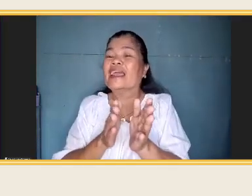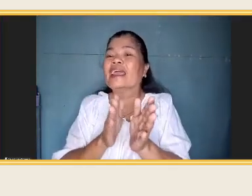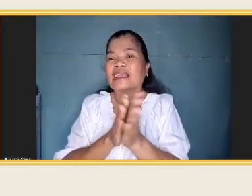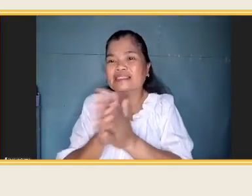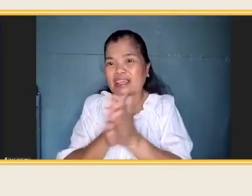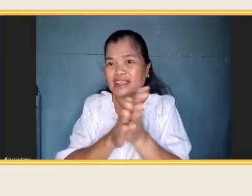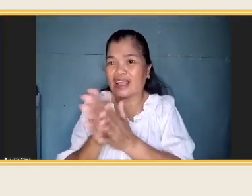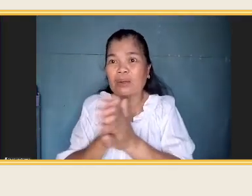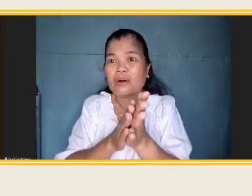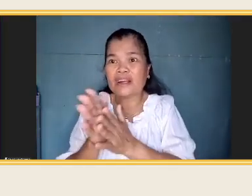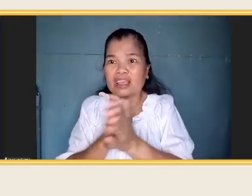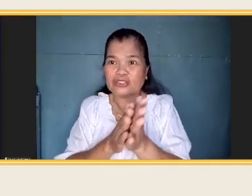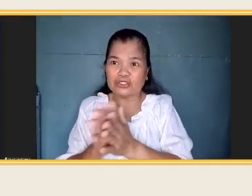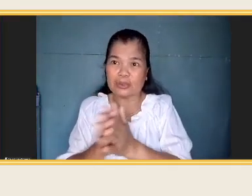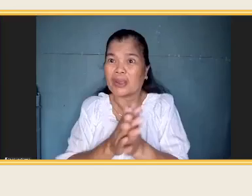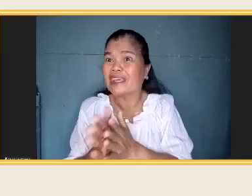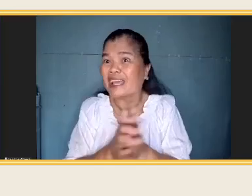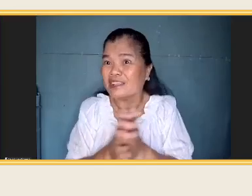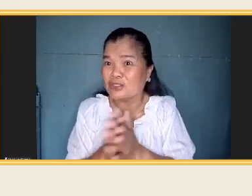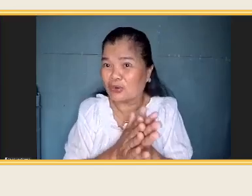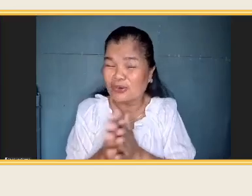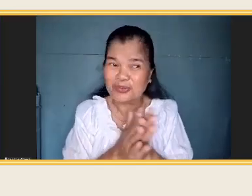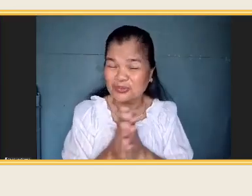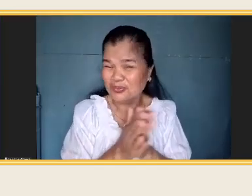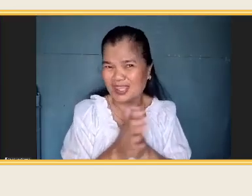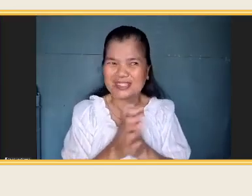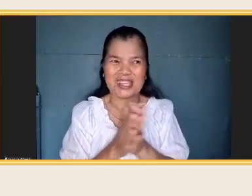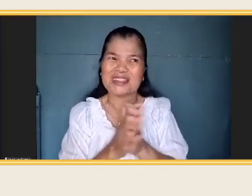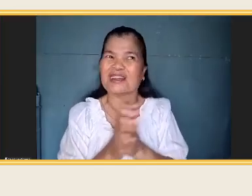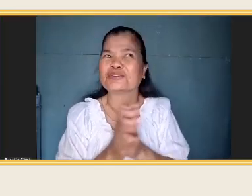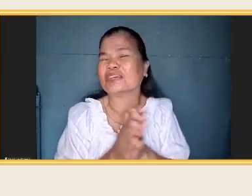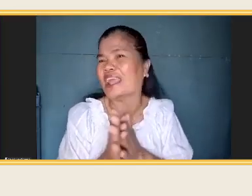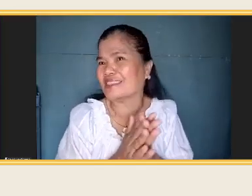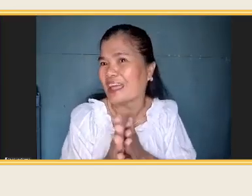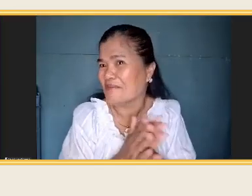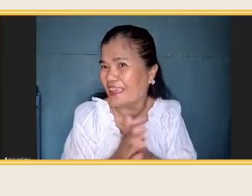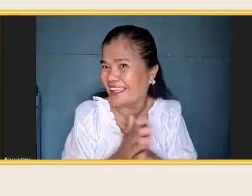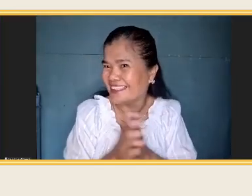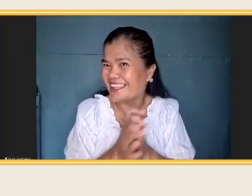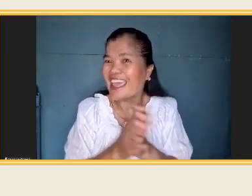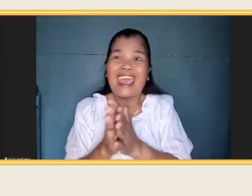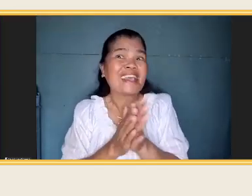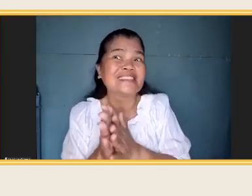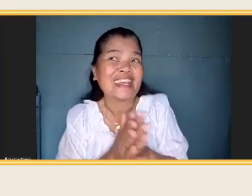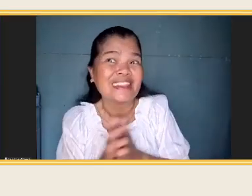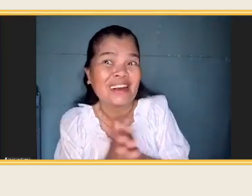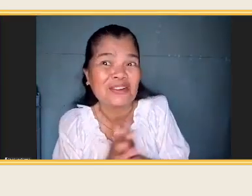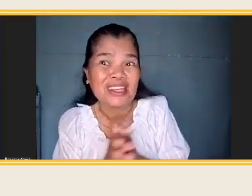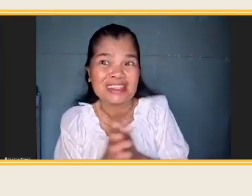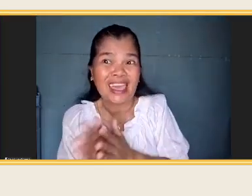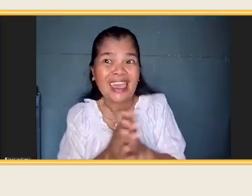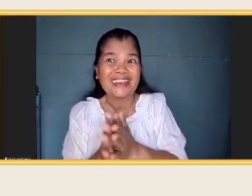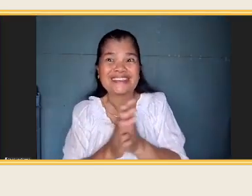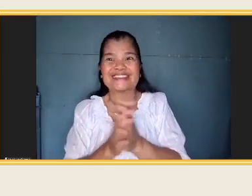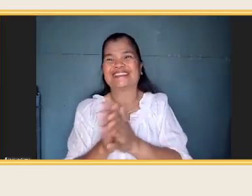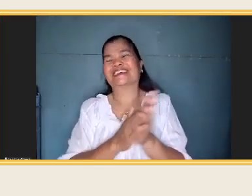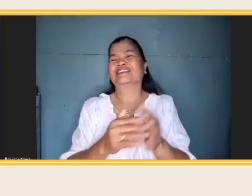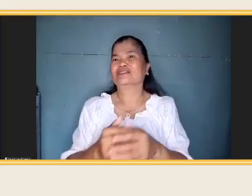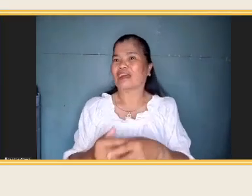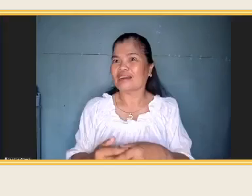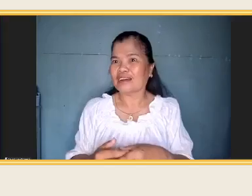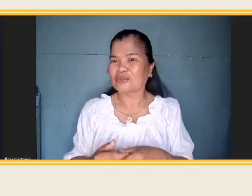ayan. Excited. Dalawang variation siya. Pwedeng ganito. Excited ako sa date namin. Excited ako sa